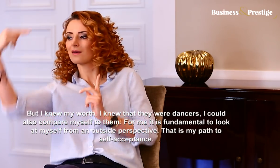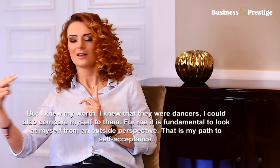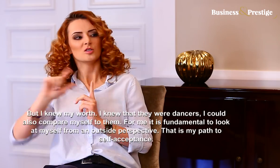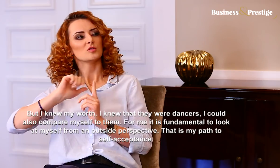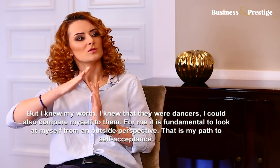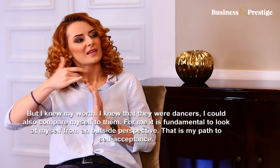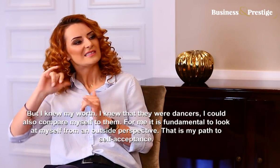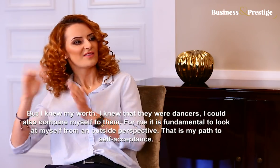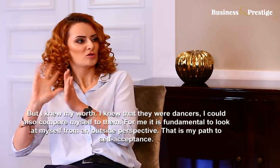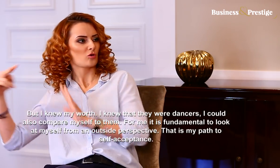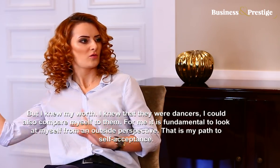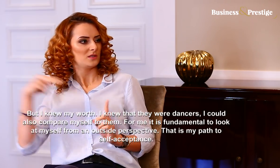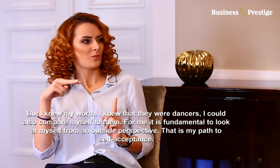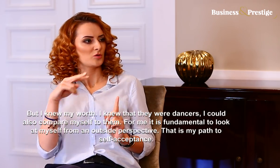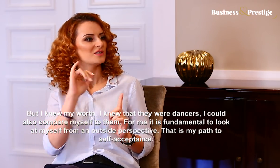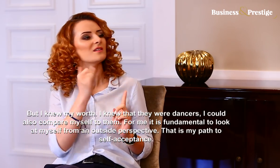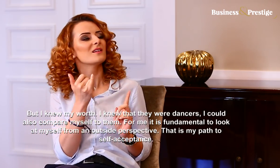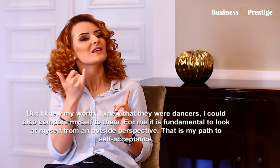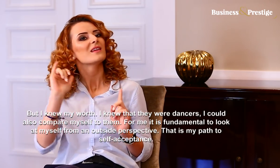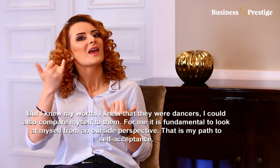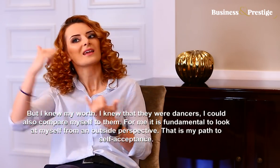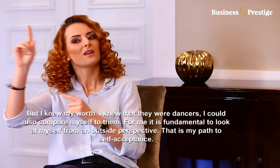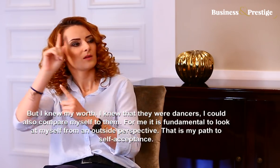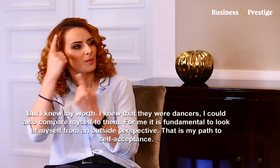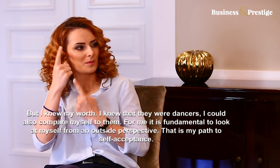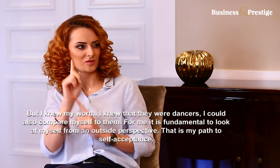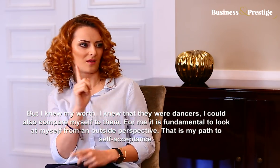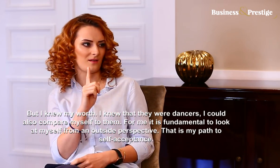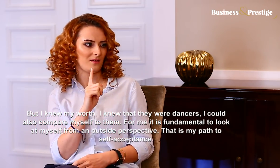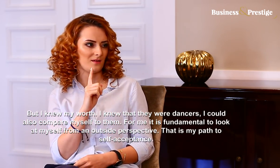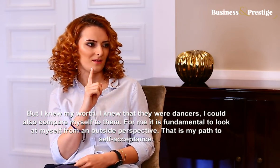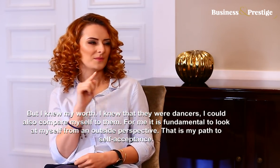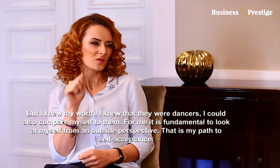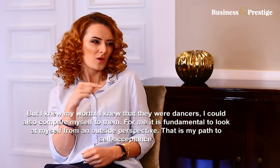Dla mnie podstawą to jest patrzeć na siebie też jakby z perspektywy